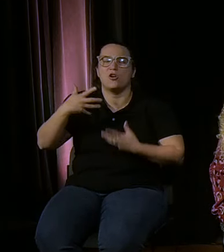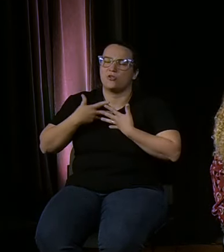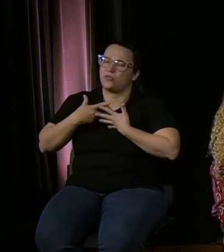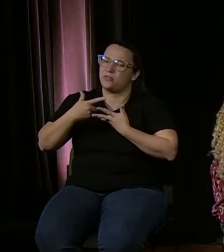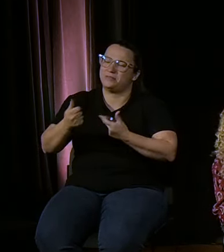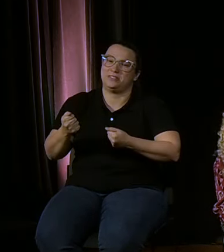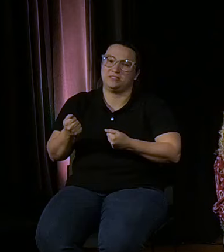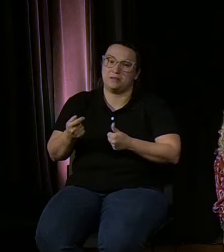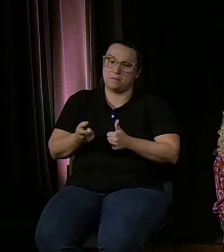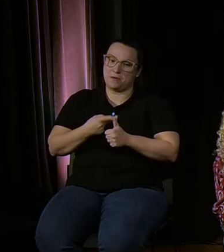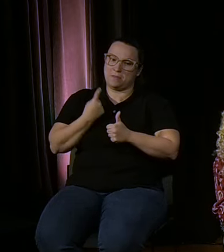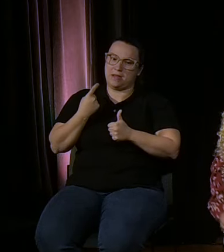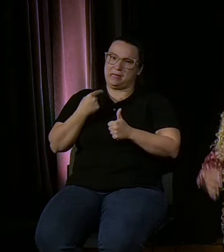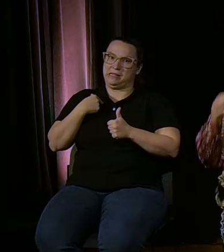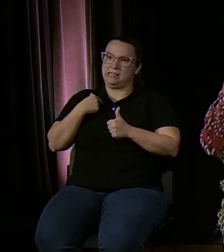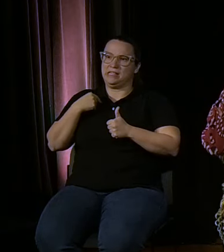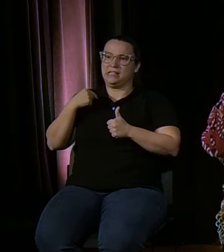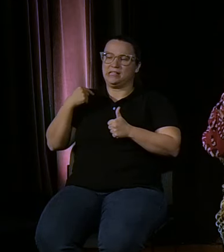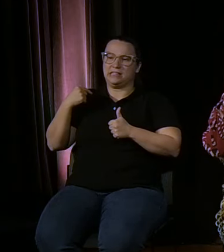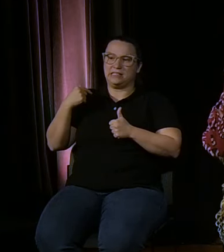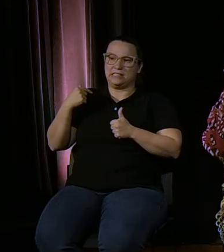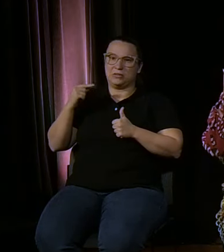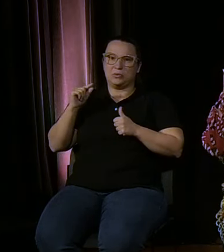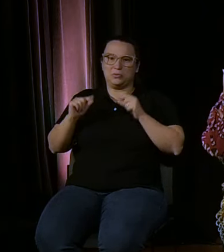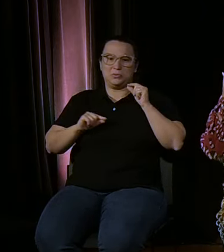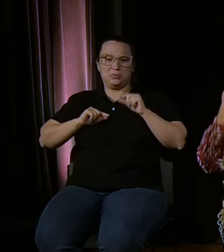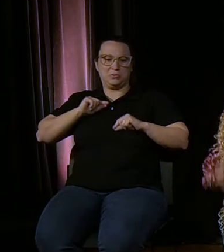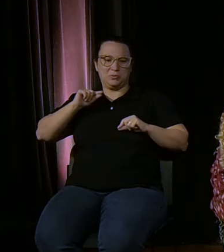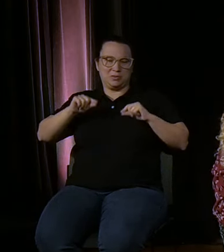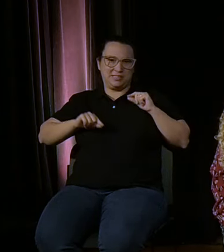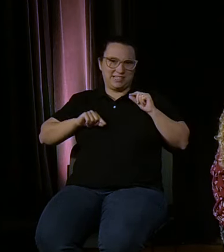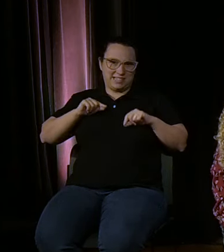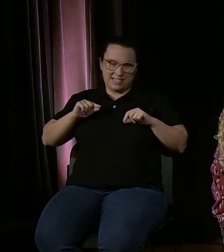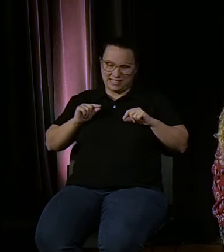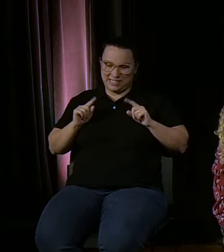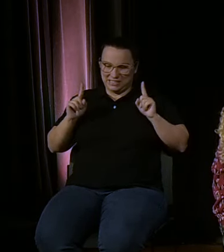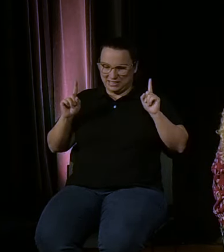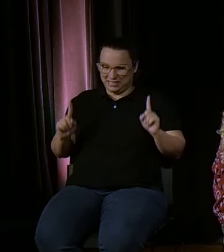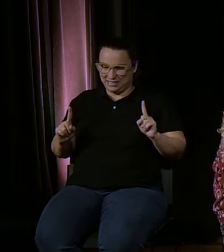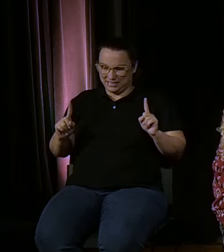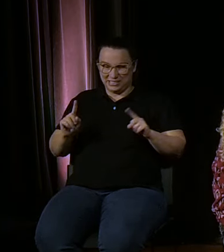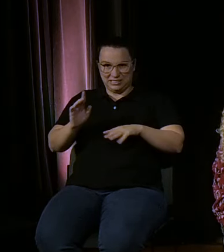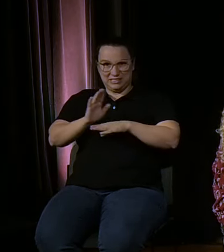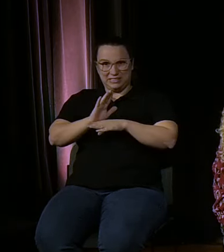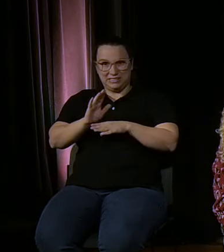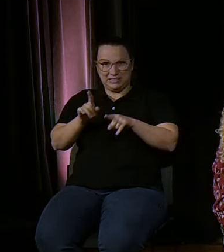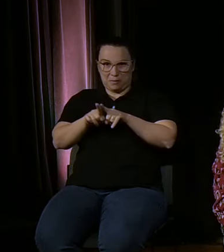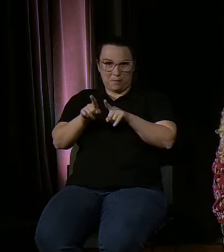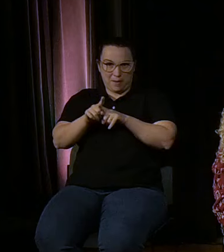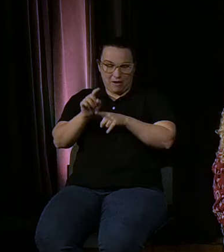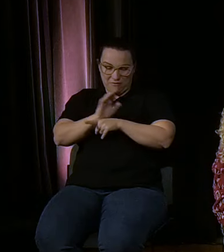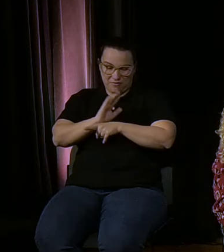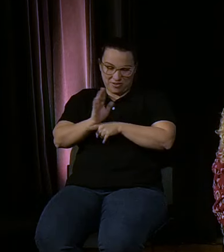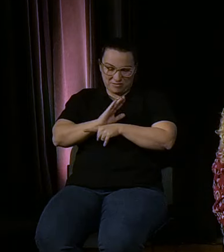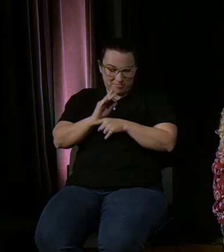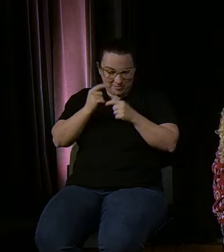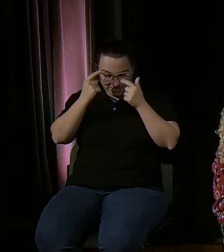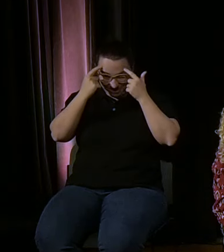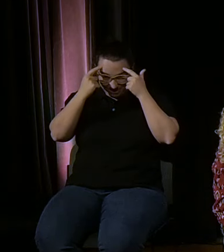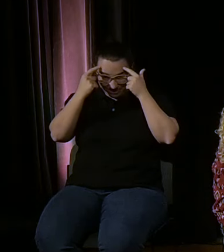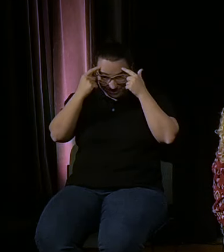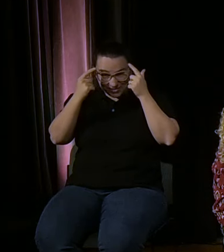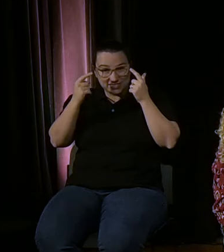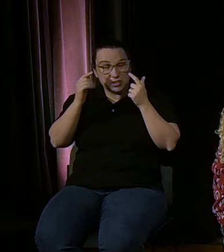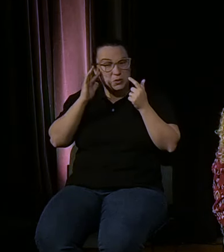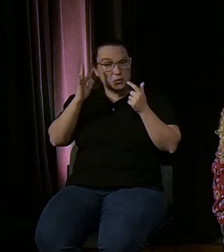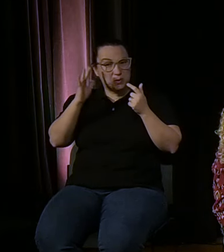E no primeiro momento, fiquei pensando o que vai surgir desses dois filmes. Mas é muita coisa